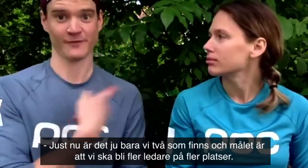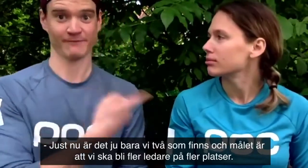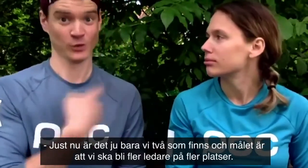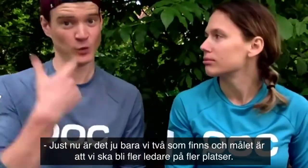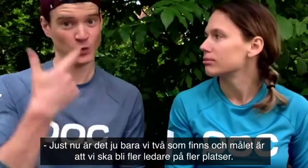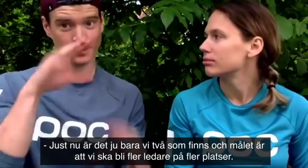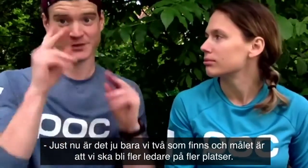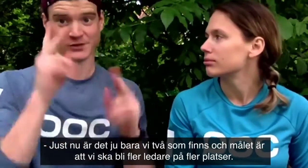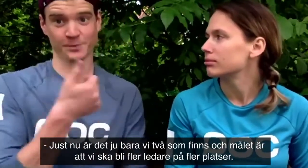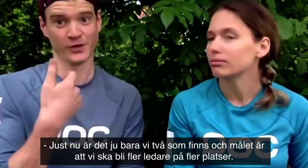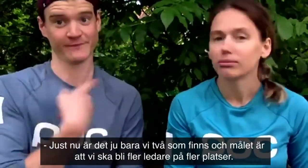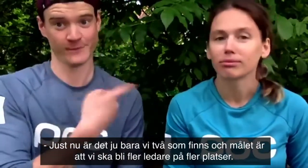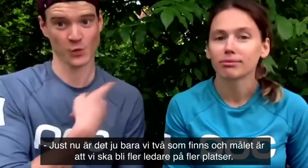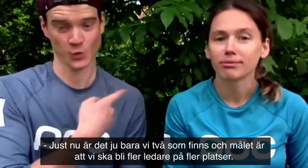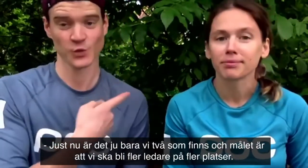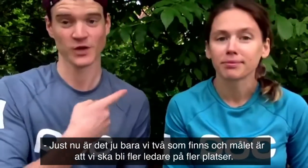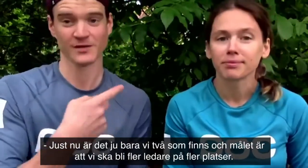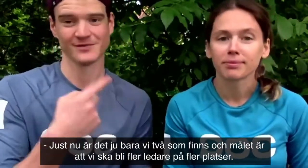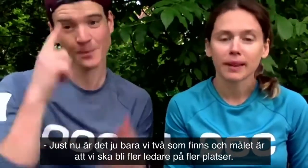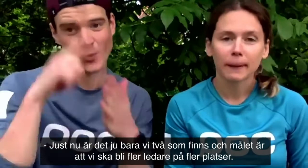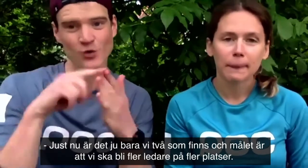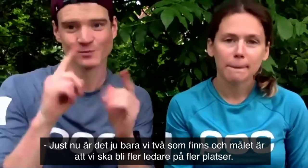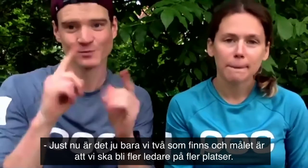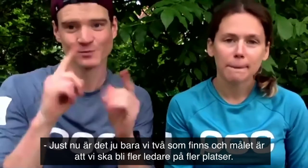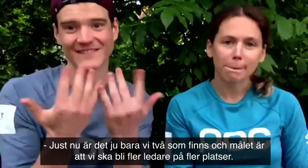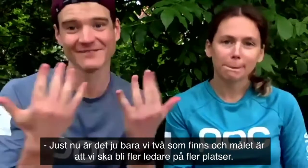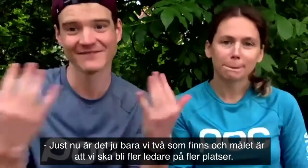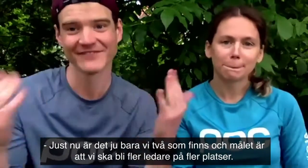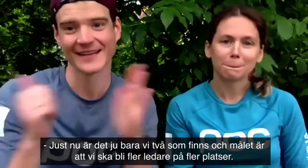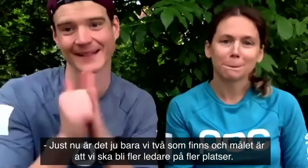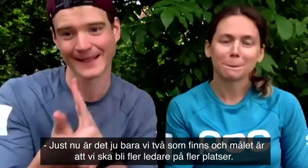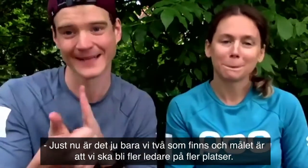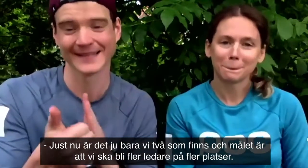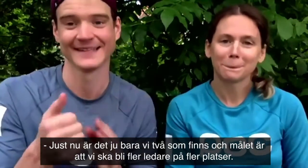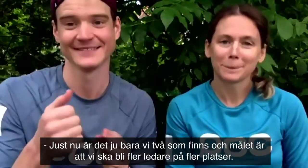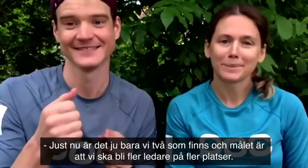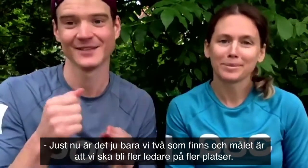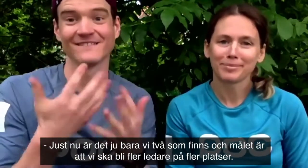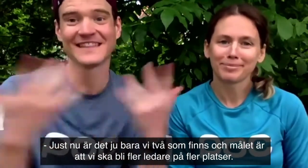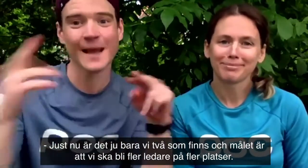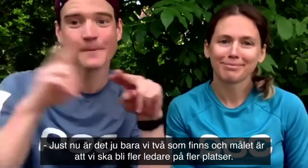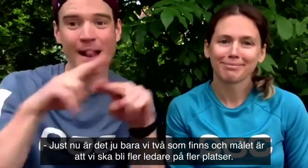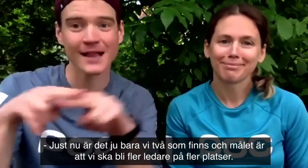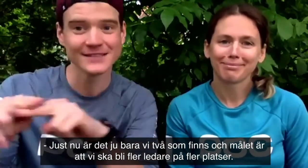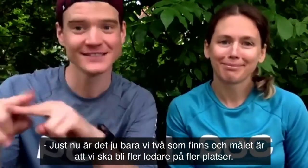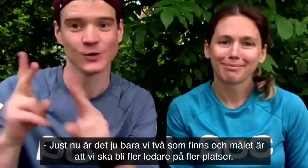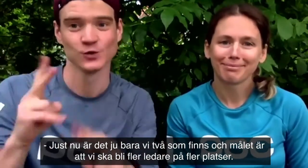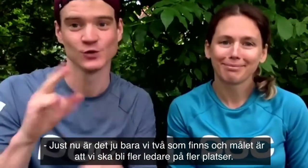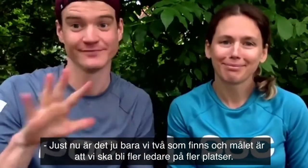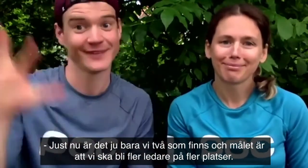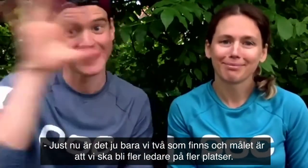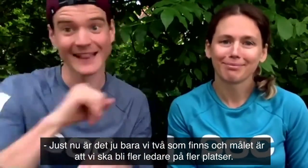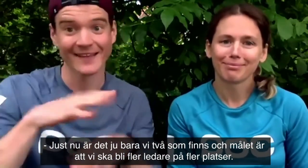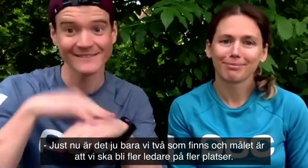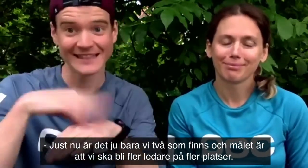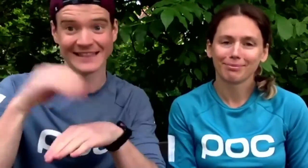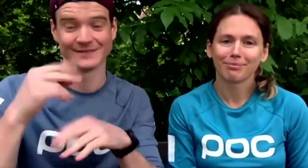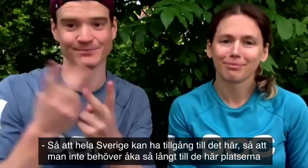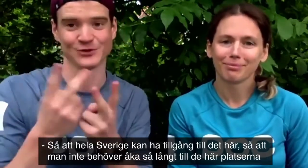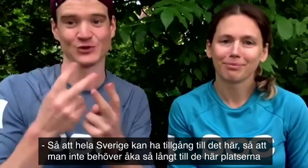Just nu så är det ju bara vi två som finns då, om man säger. Målet är att vi ska bli fler ledare och fler platser. Så att